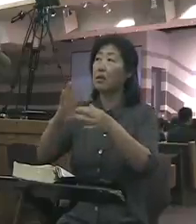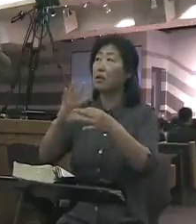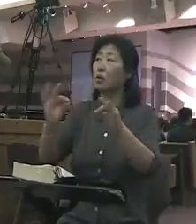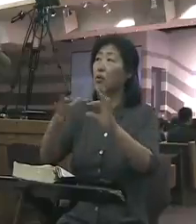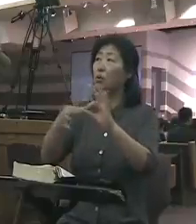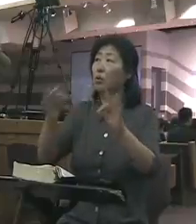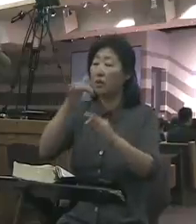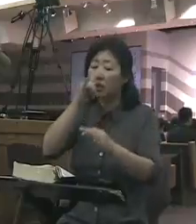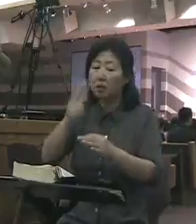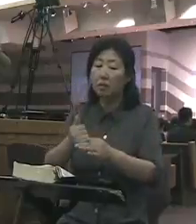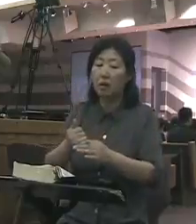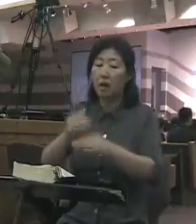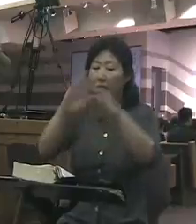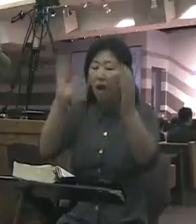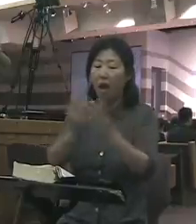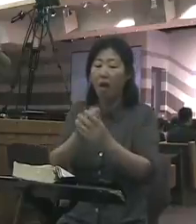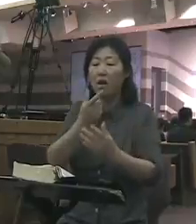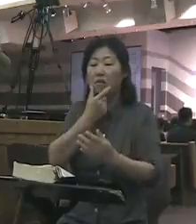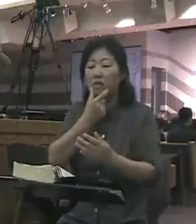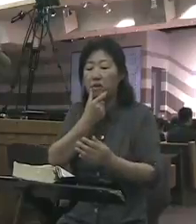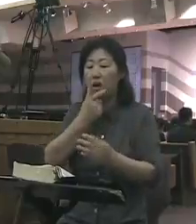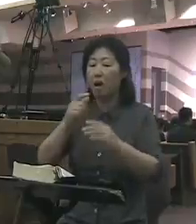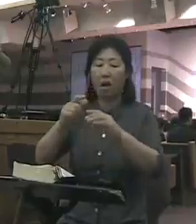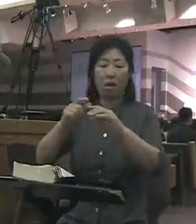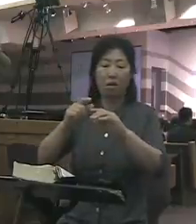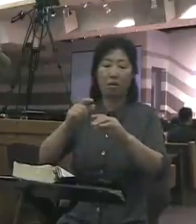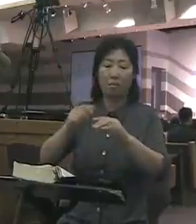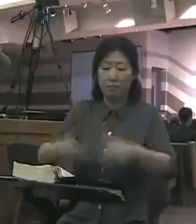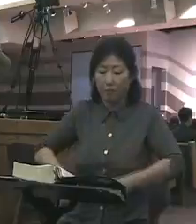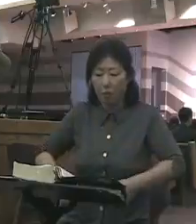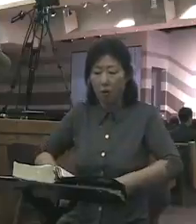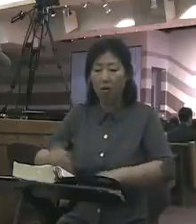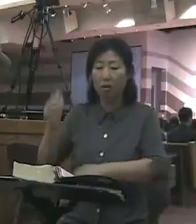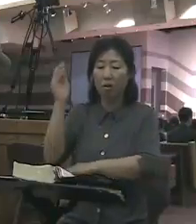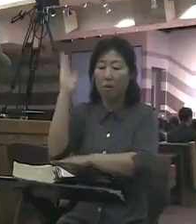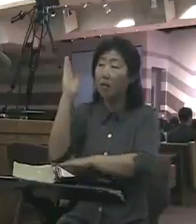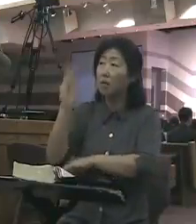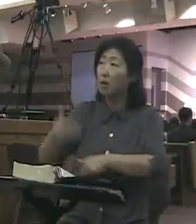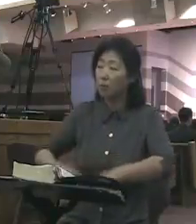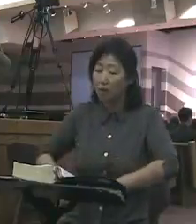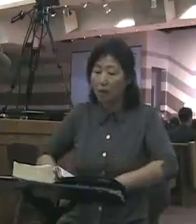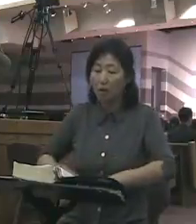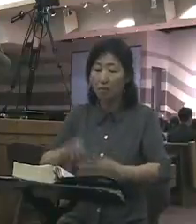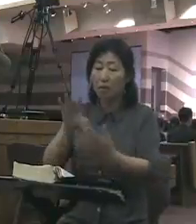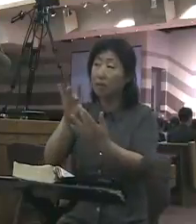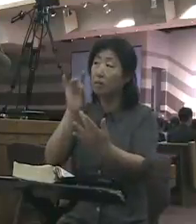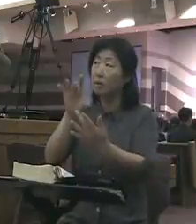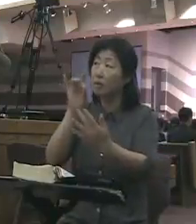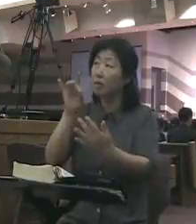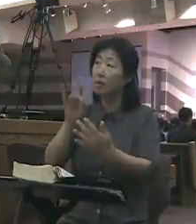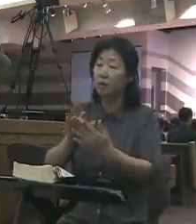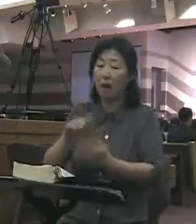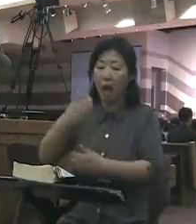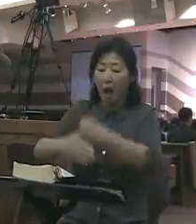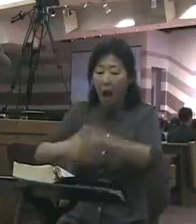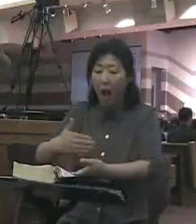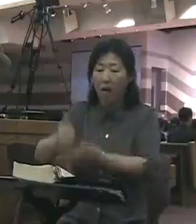다 싫지 않고 필요한 것들만, 말씀에 필요한 것들만 실으셨는데, 하나님께서 이 에피소드를 왜 실은